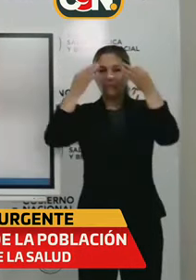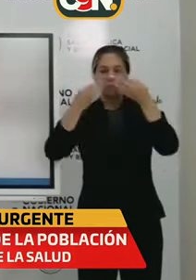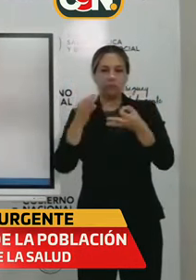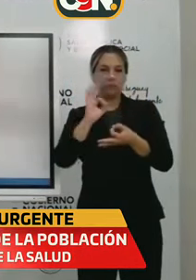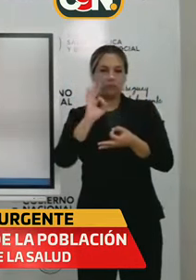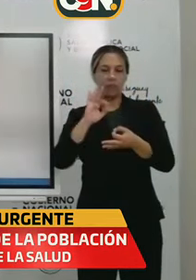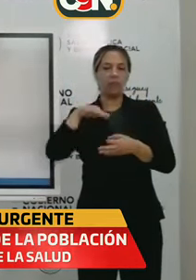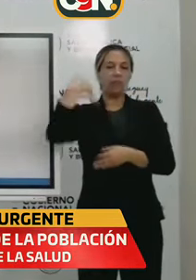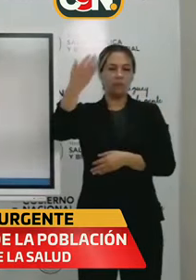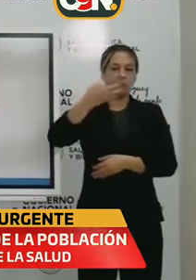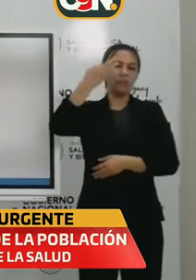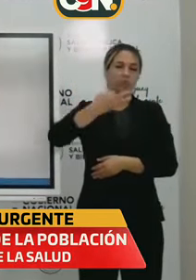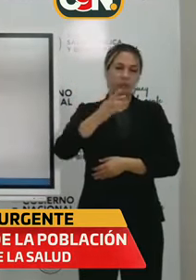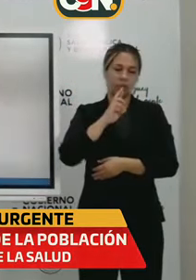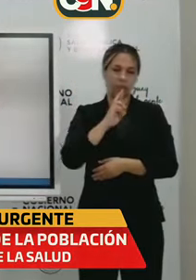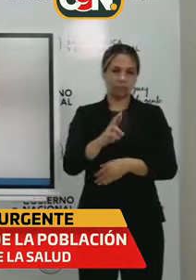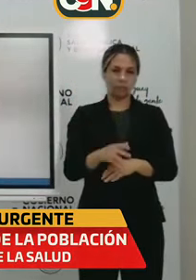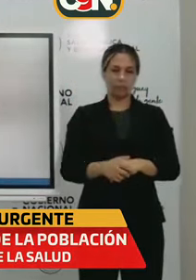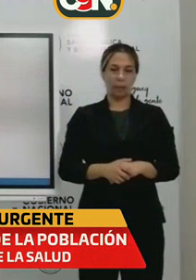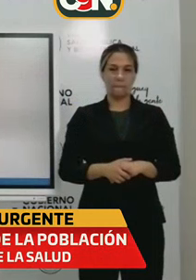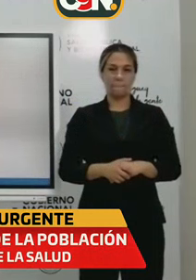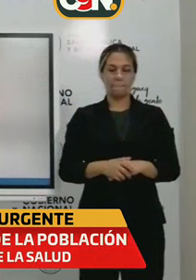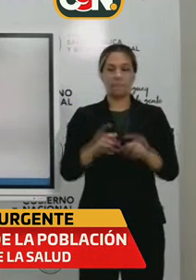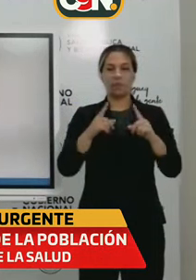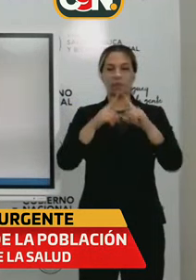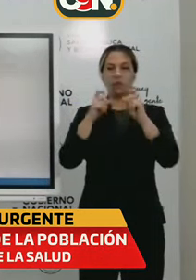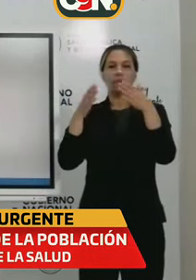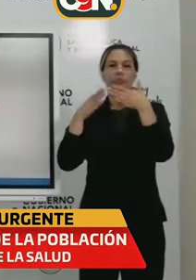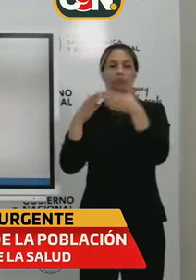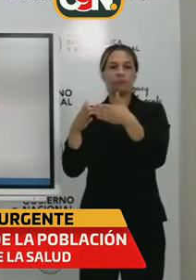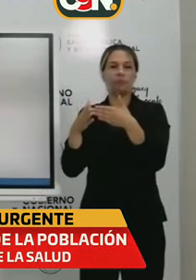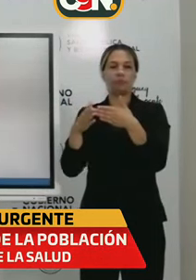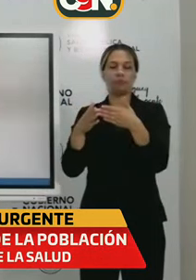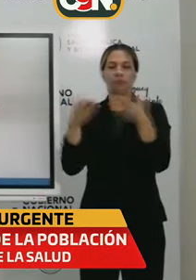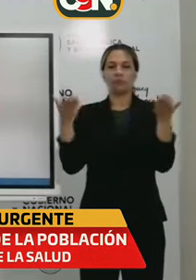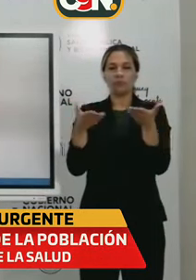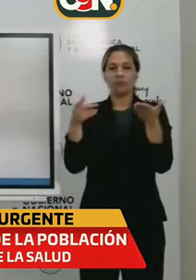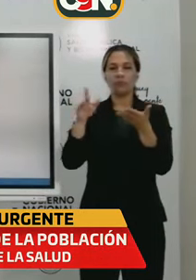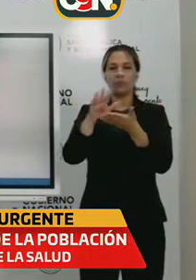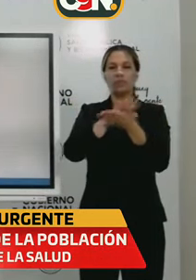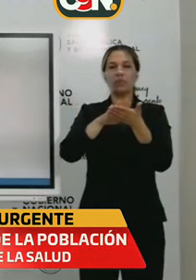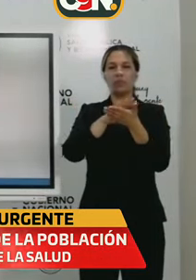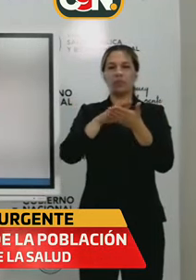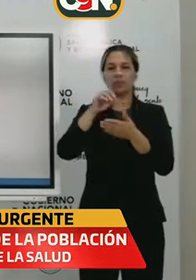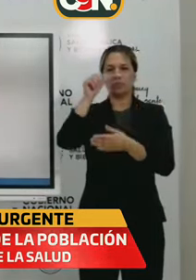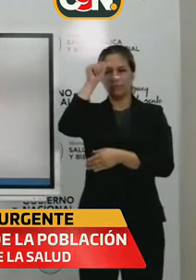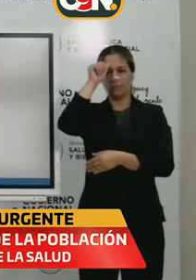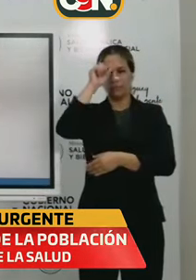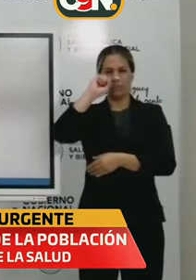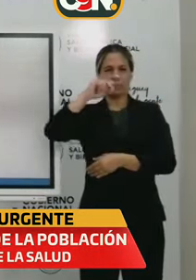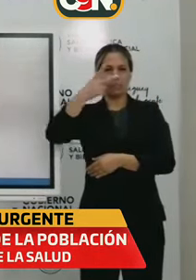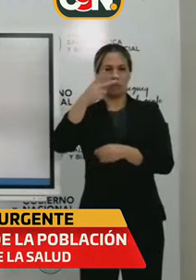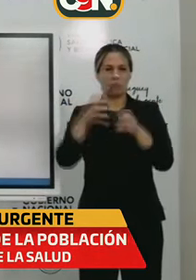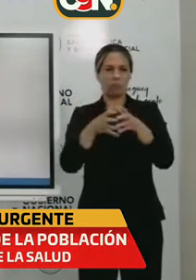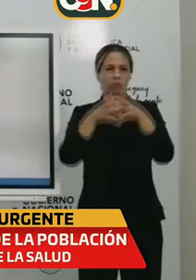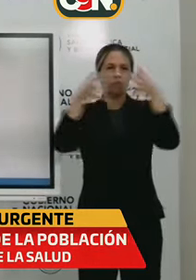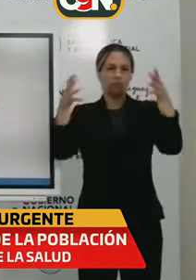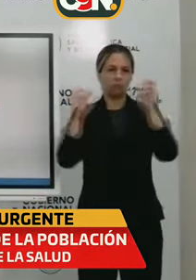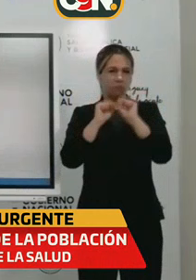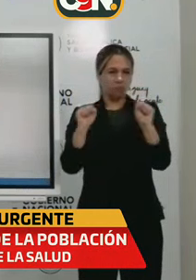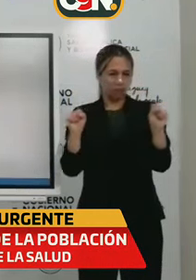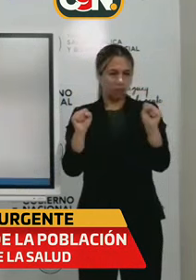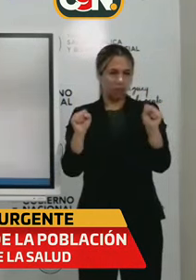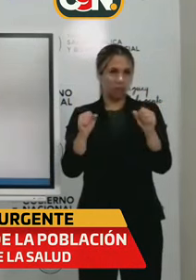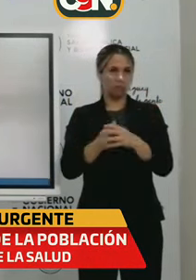tema, la consulta de ABC Cardinal, ¿podrían considerarse los números actuales producto de una segunda ola? Se